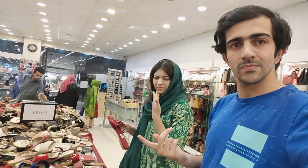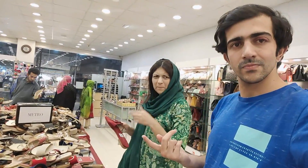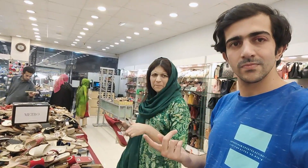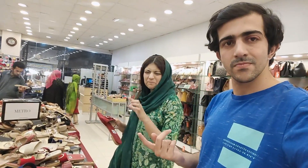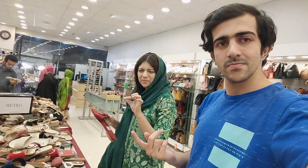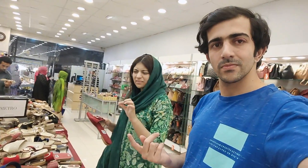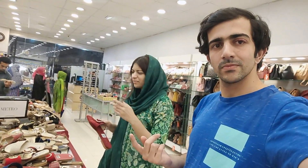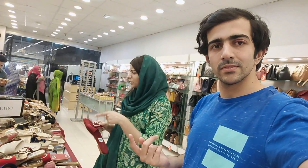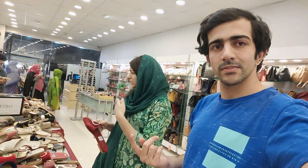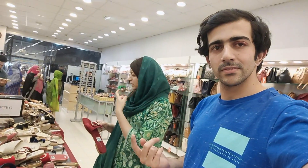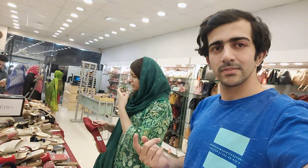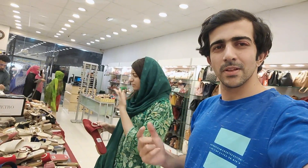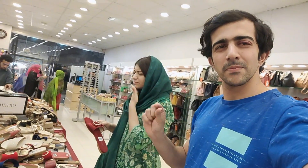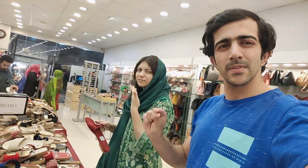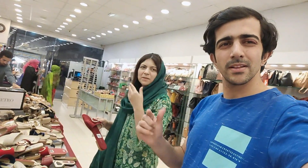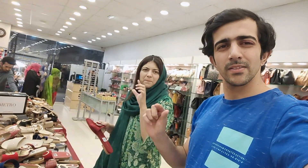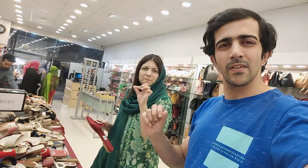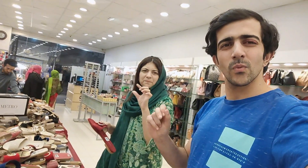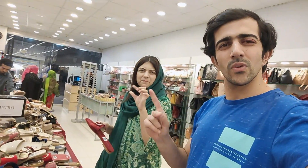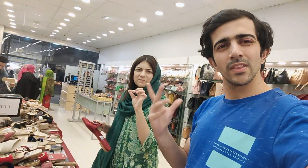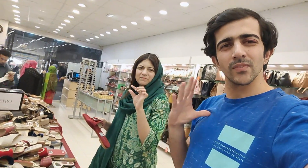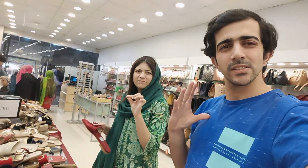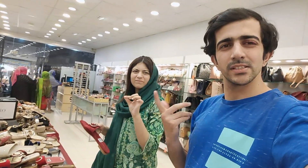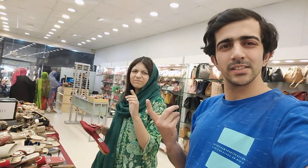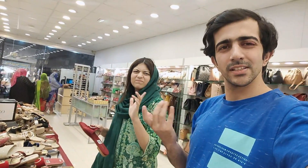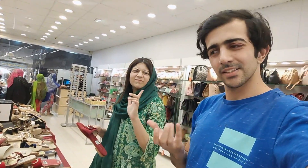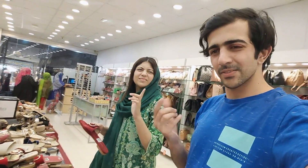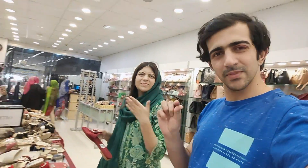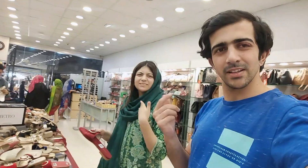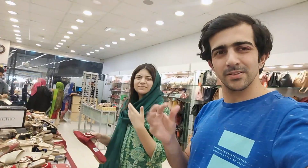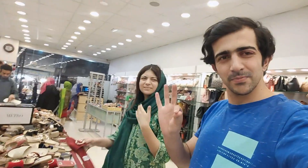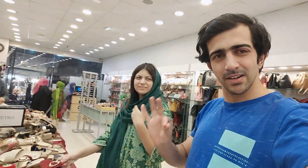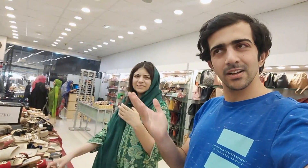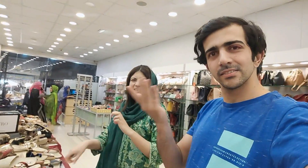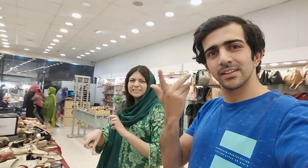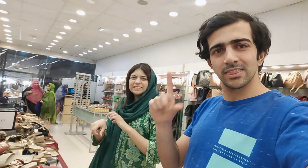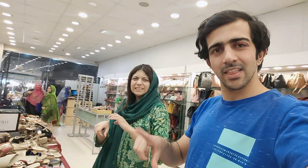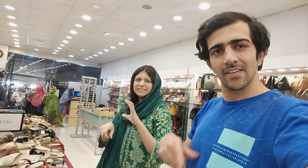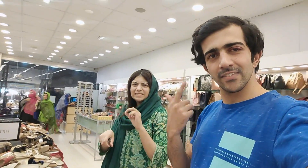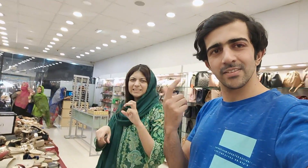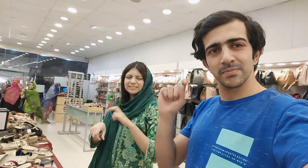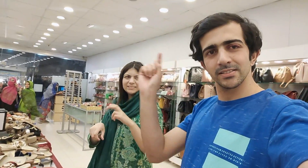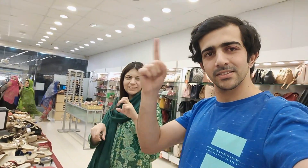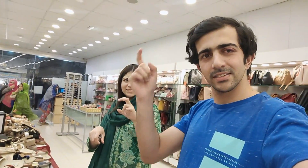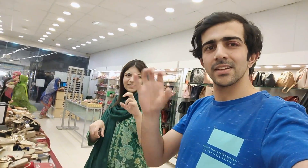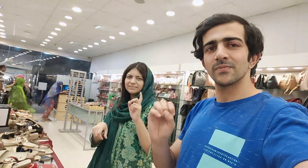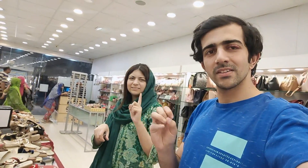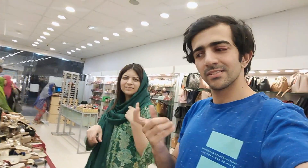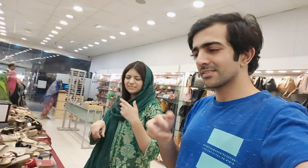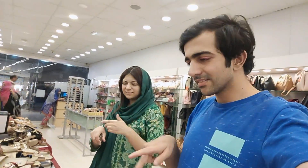देखे जा रही हो, देखते हैं। ये थोड़े पतले हैं, लेकिन पतली मैं पहन नहीं सकती ना, मुझे पाँव में पेन होता है, यू नो थोड़ी